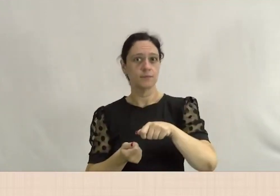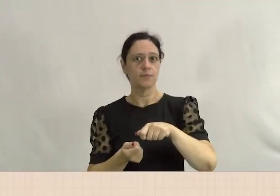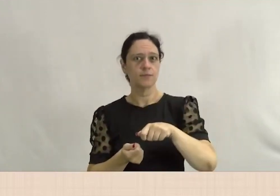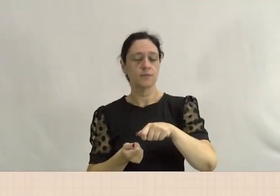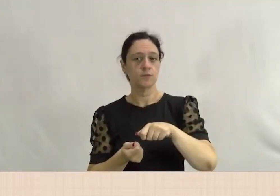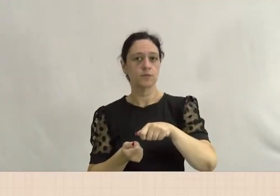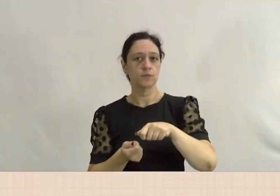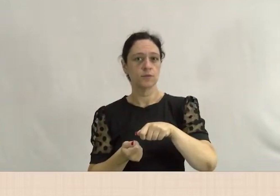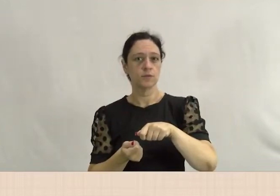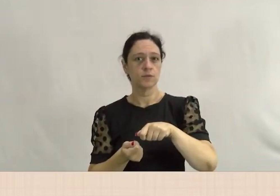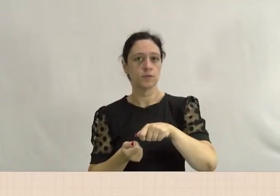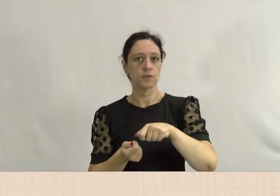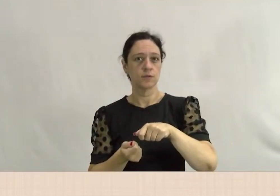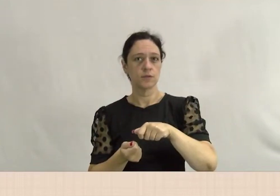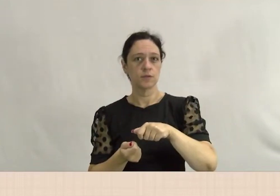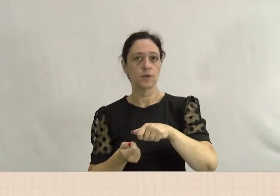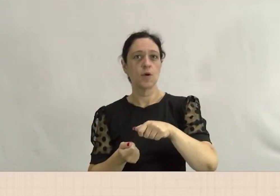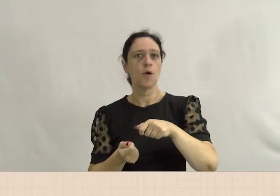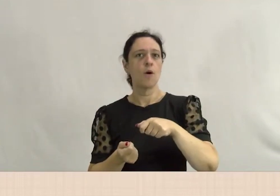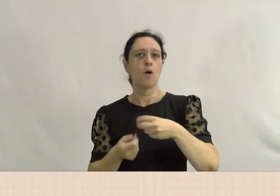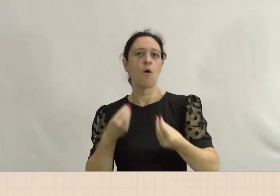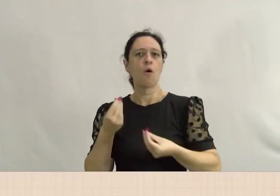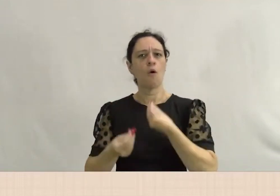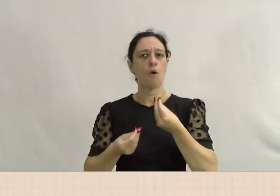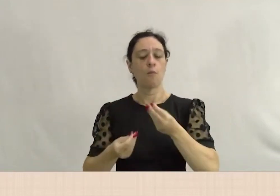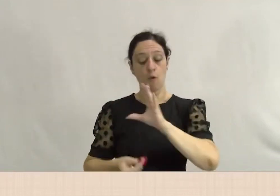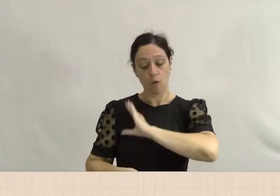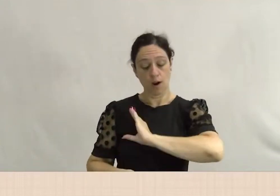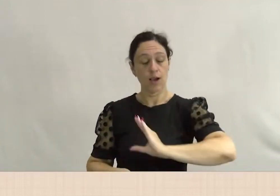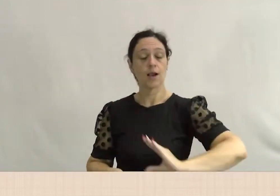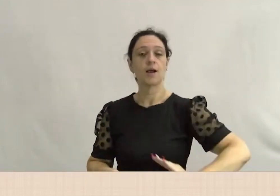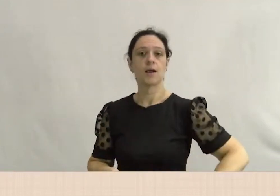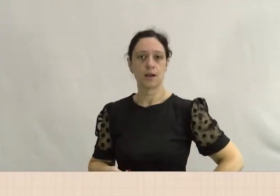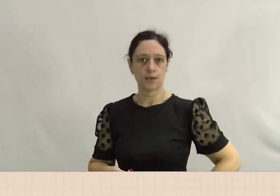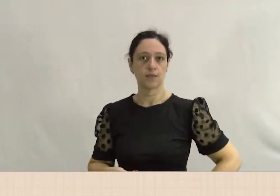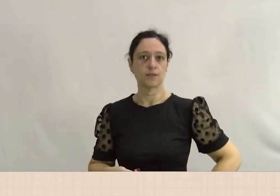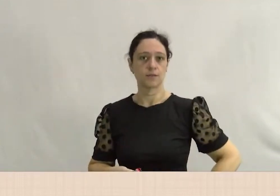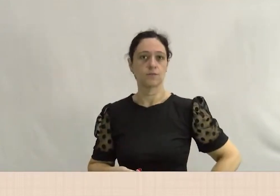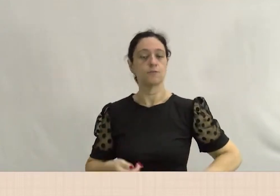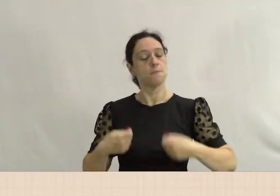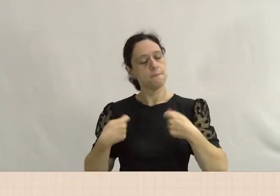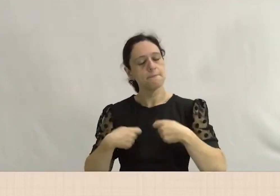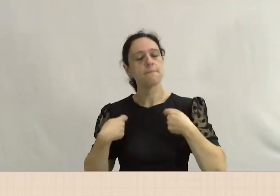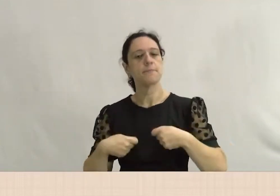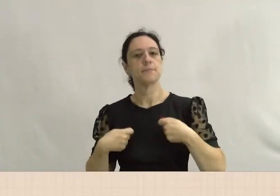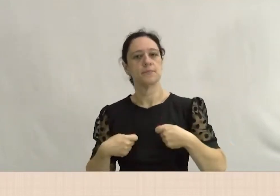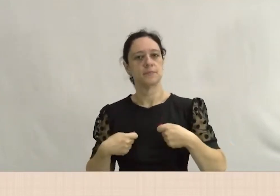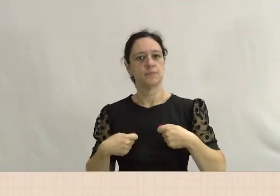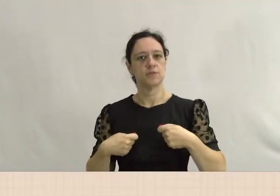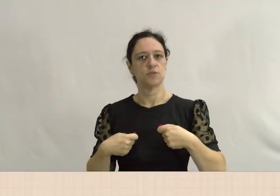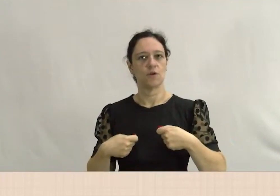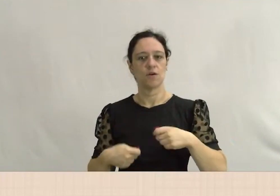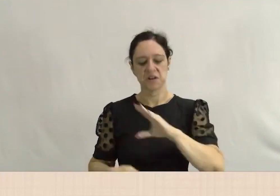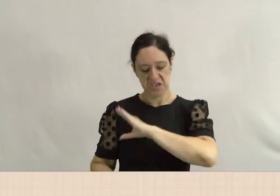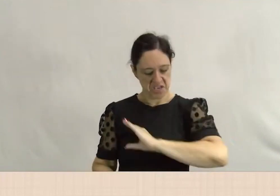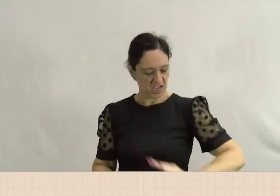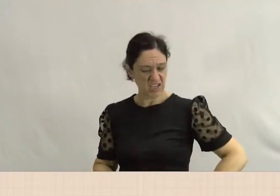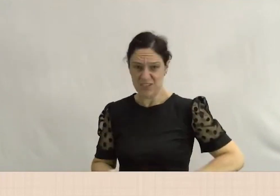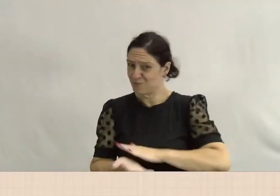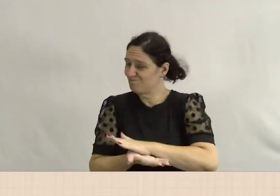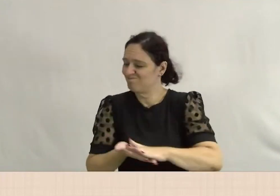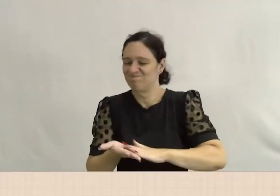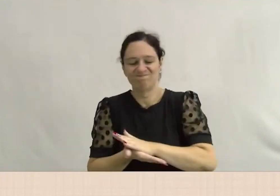coisas foram feitas por intermédio de Cristo. E sem Cristo, nada do que foi